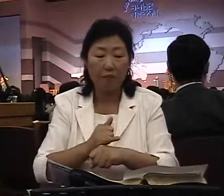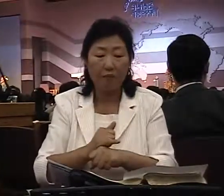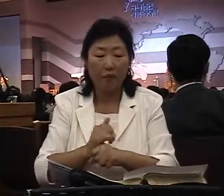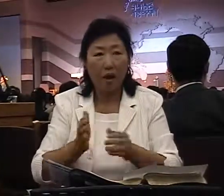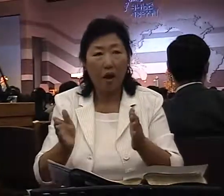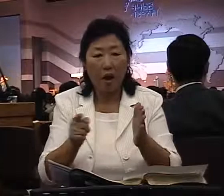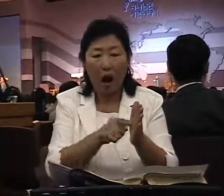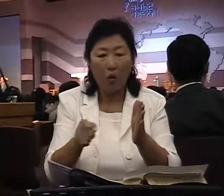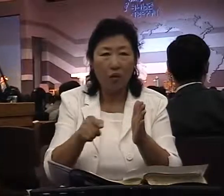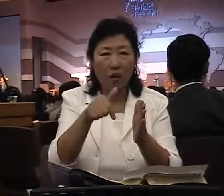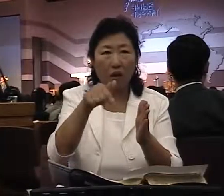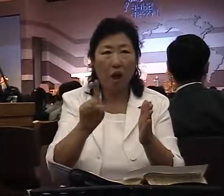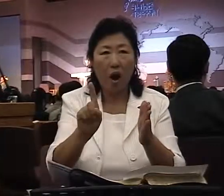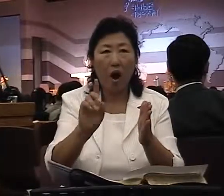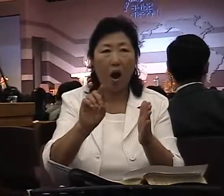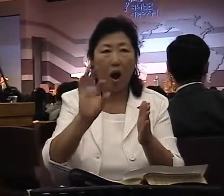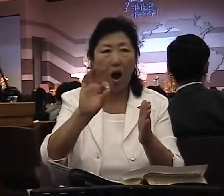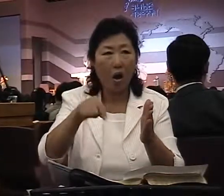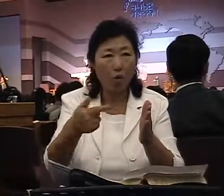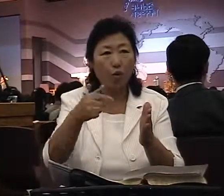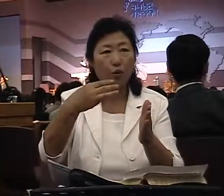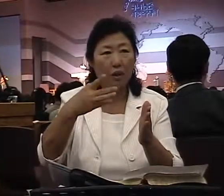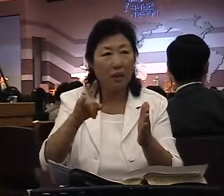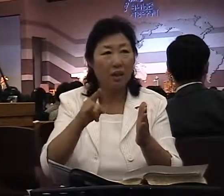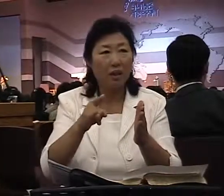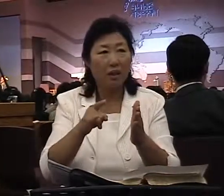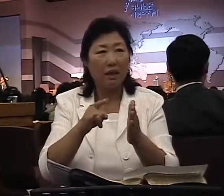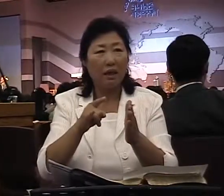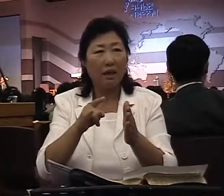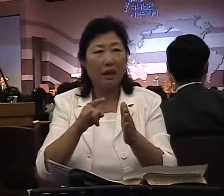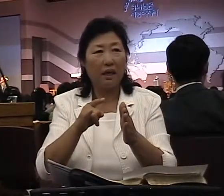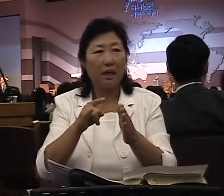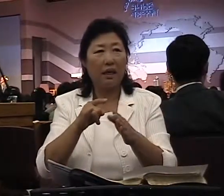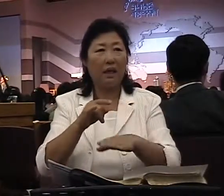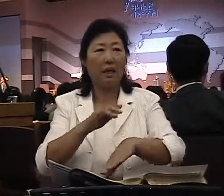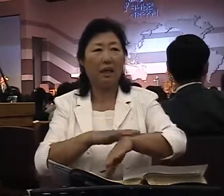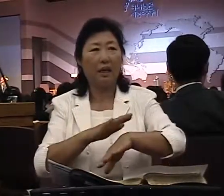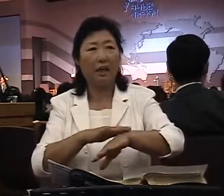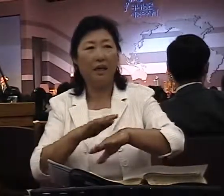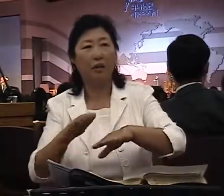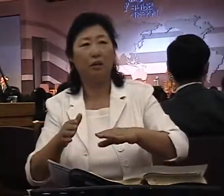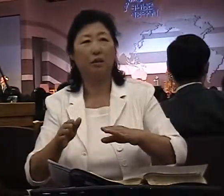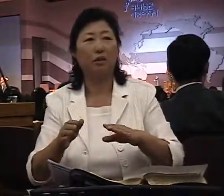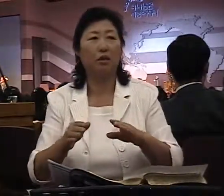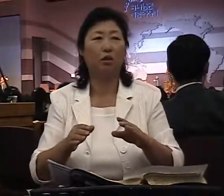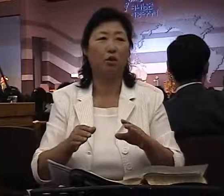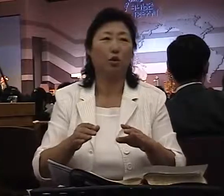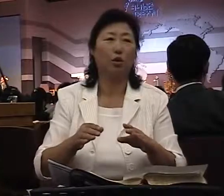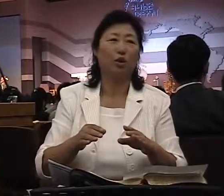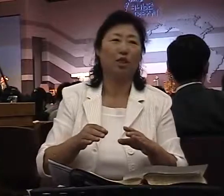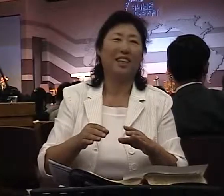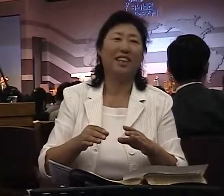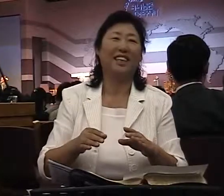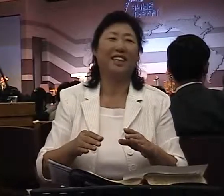거예요. 이 길이 아니면 저 길이라는 말씀입니다. 그래서 우리가 그냥 대강